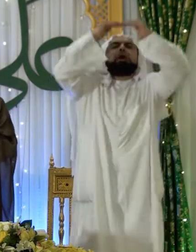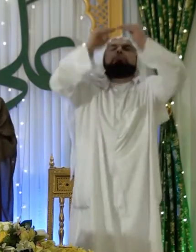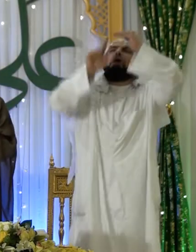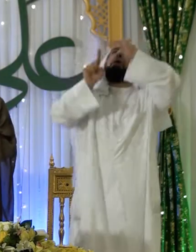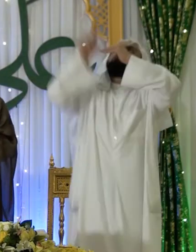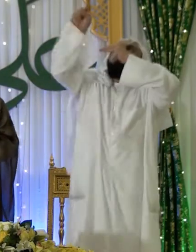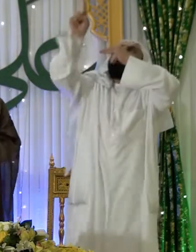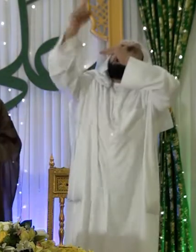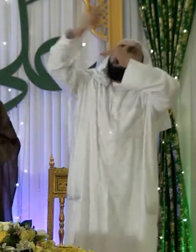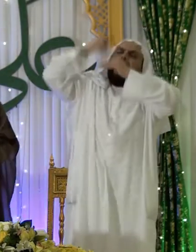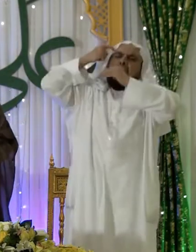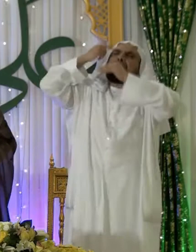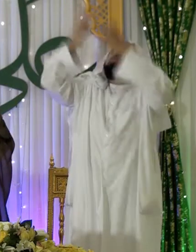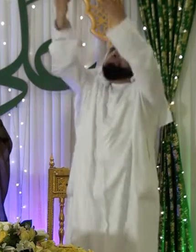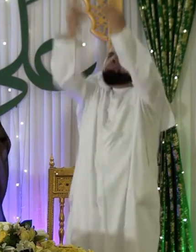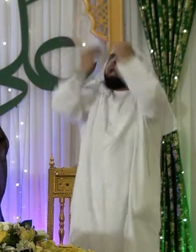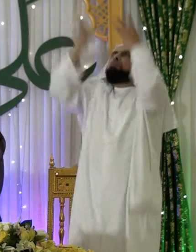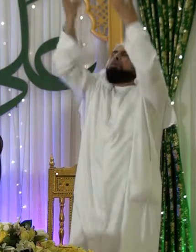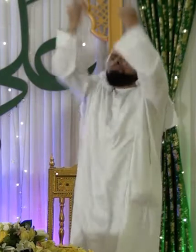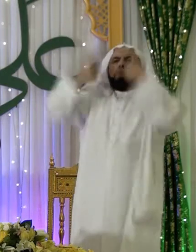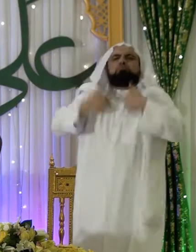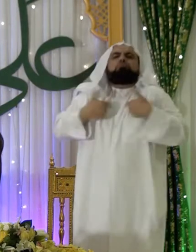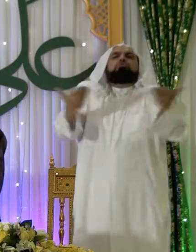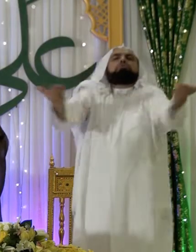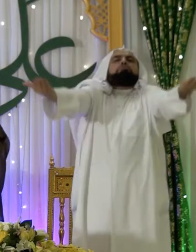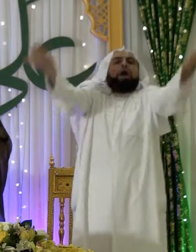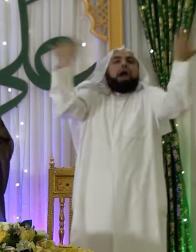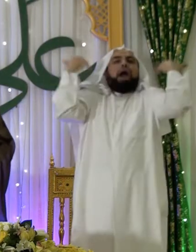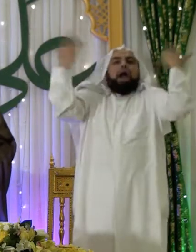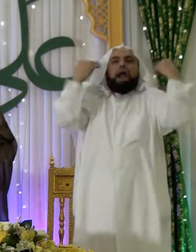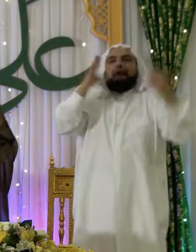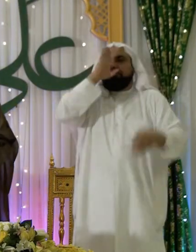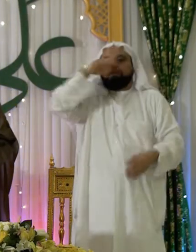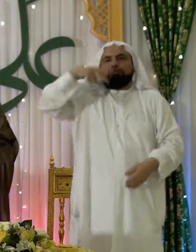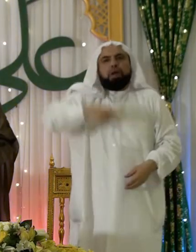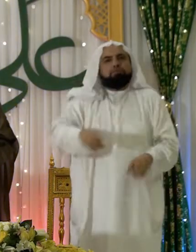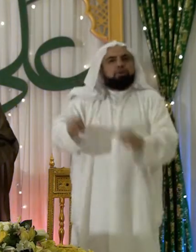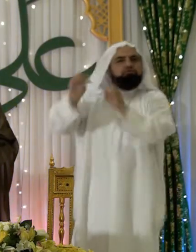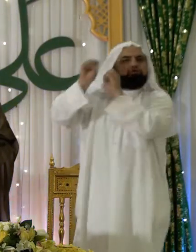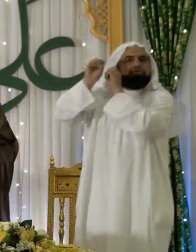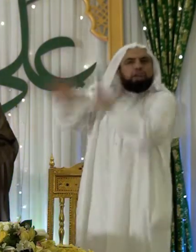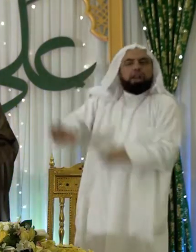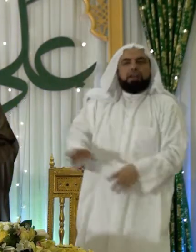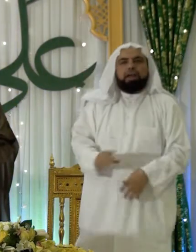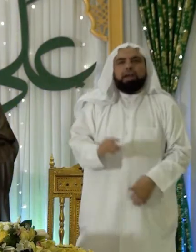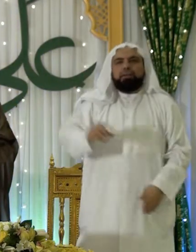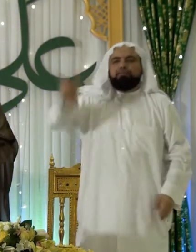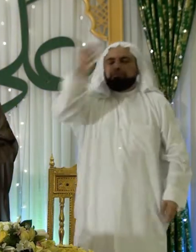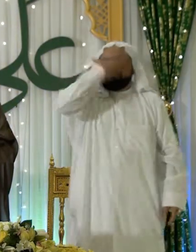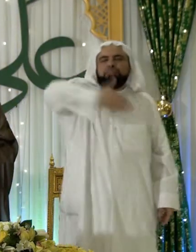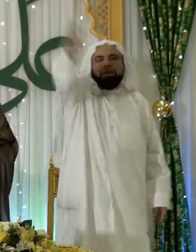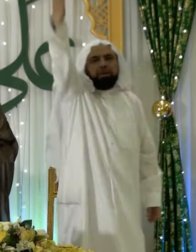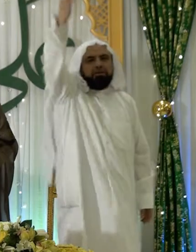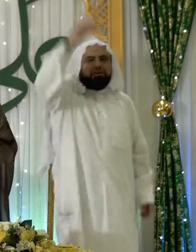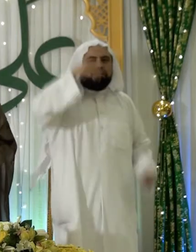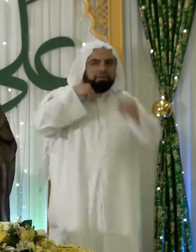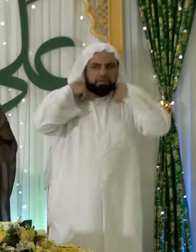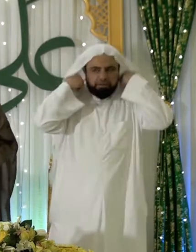ويتلقى العلوم والمعارف الإلهية في بيت رسول الله صلى الله عليه وآله.